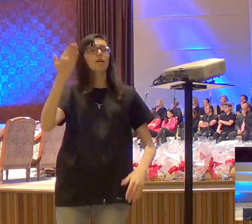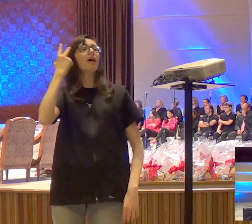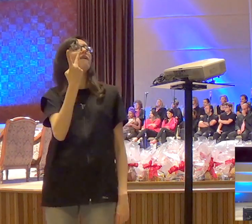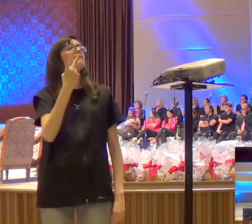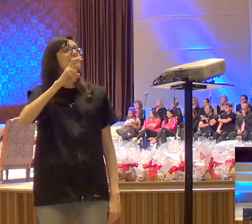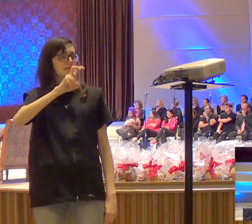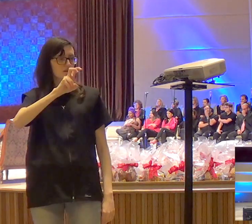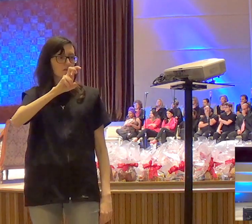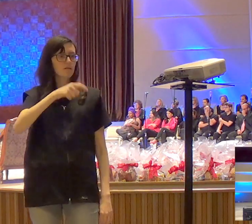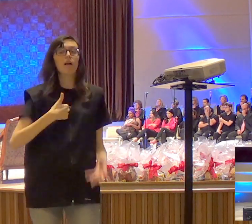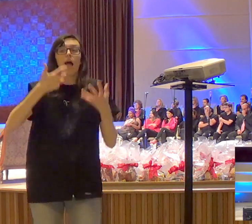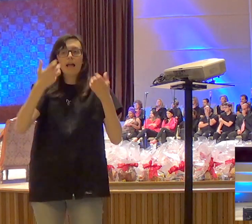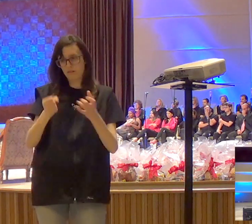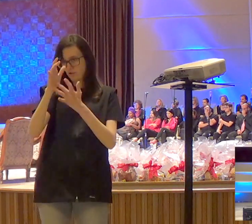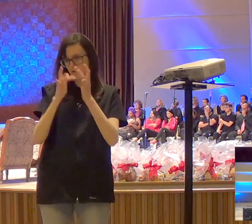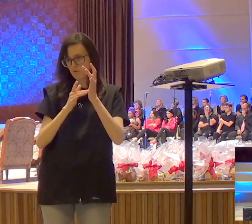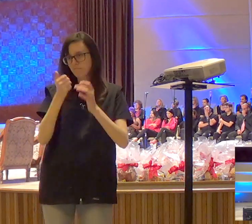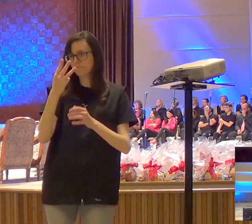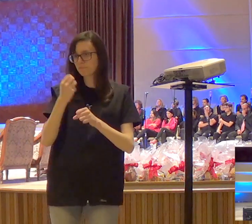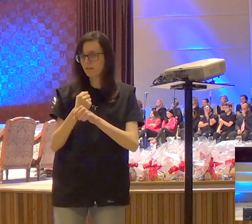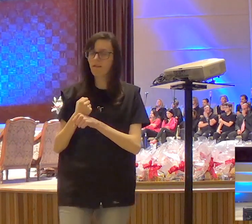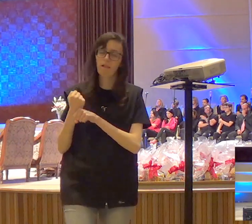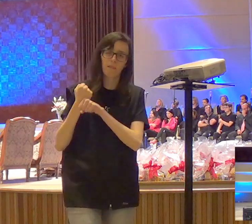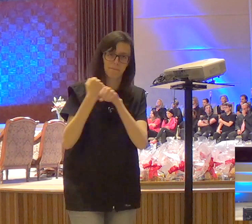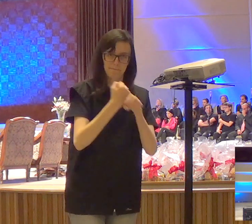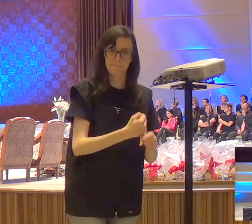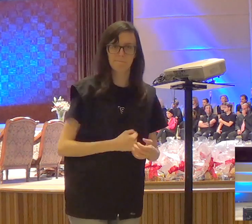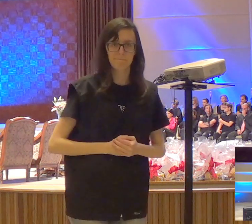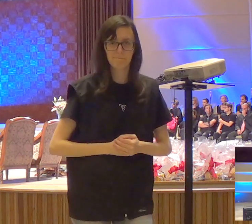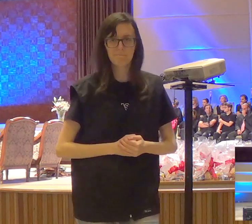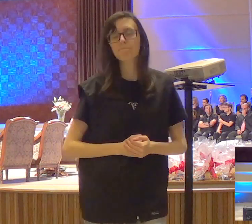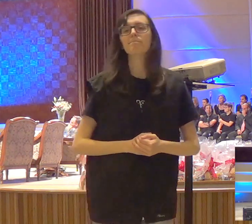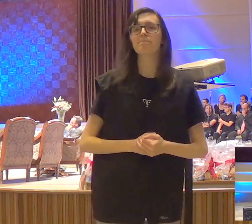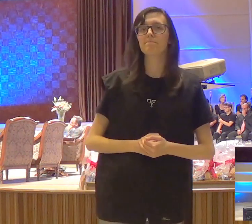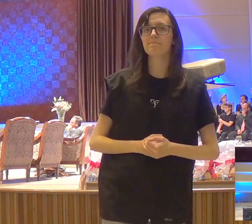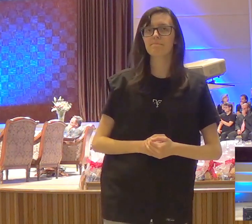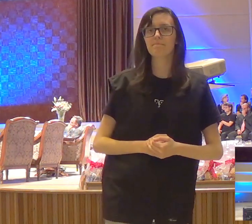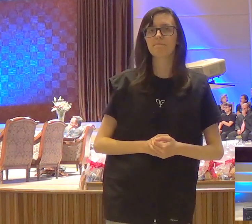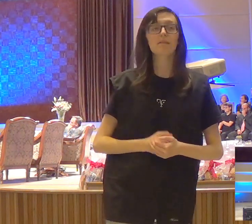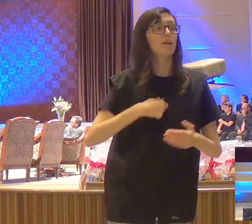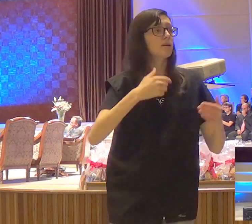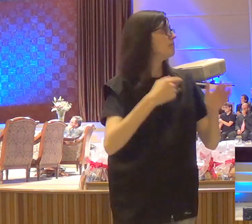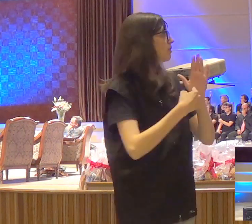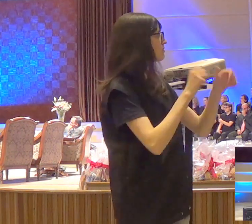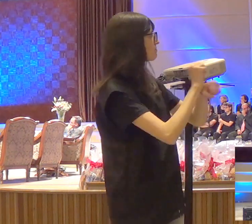a follower of Jesus. Ela aceitou Jesus. I don't know if you can put the slide up with the prison. O